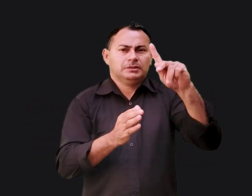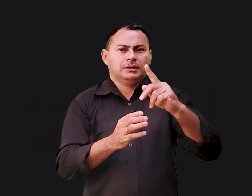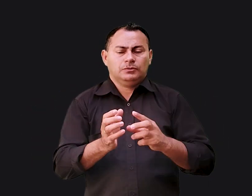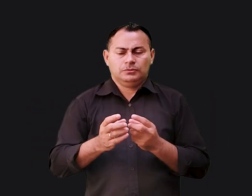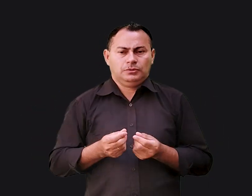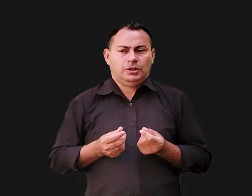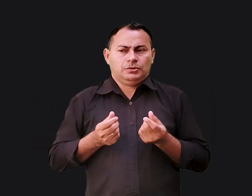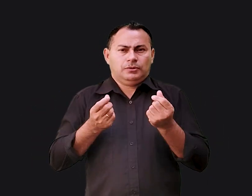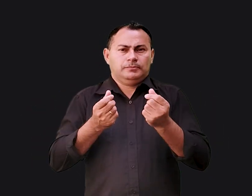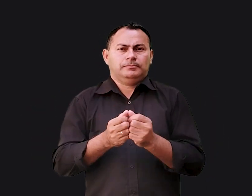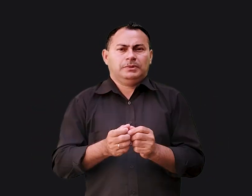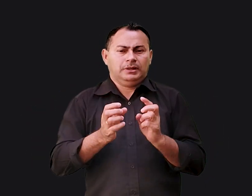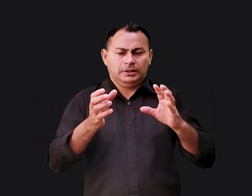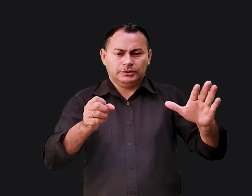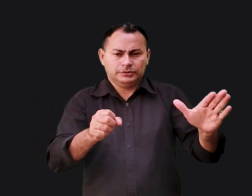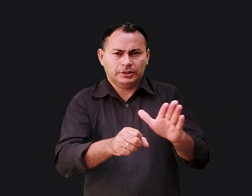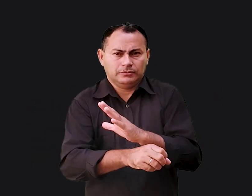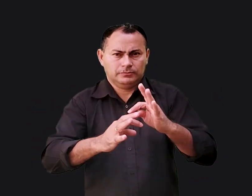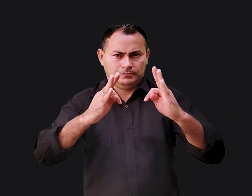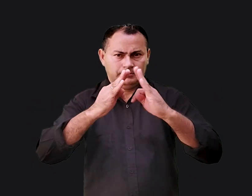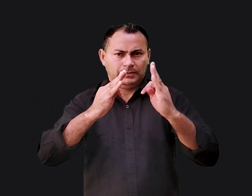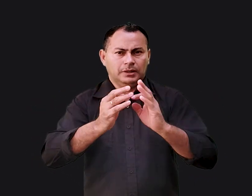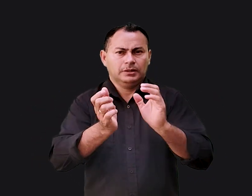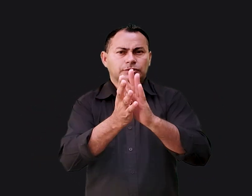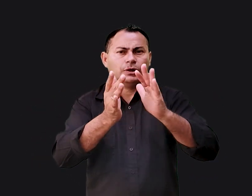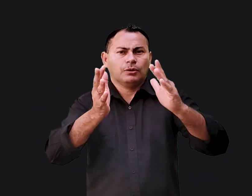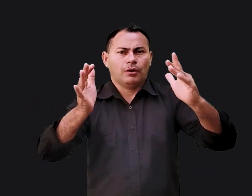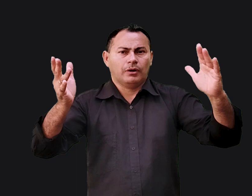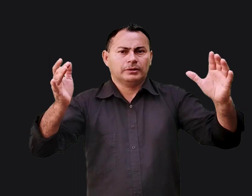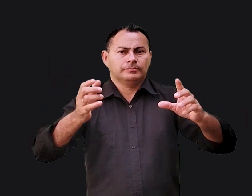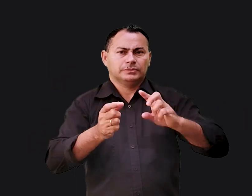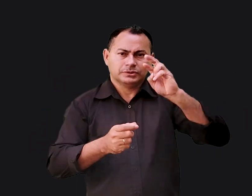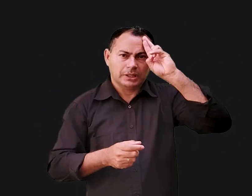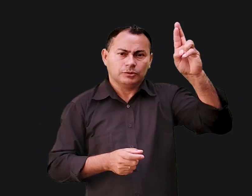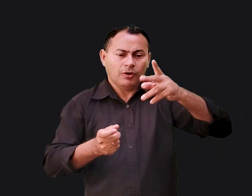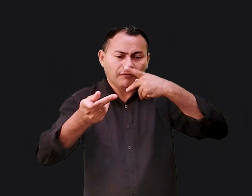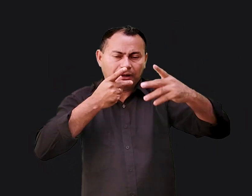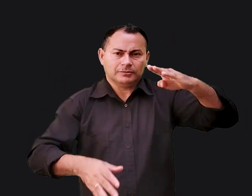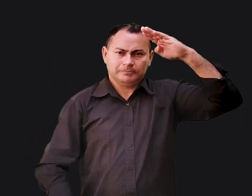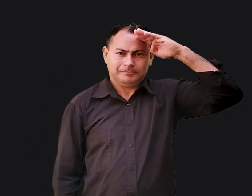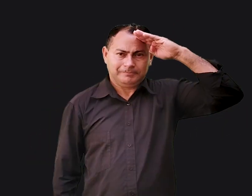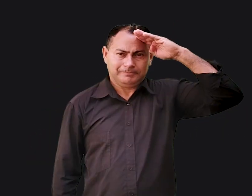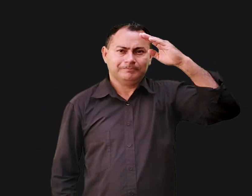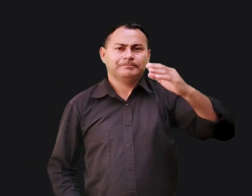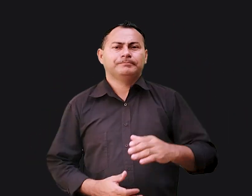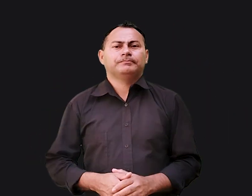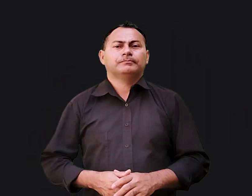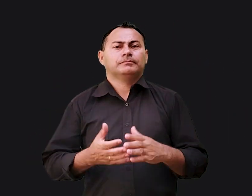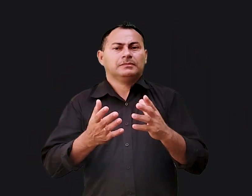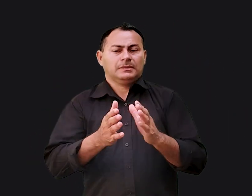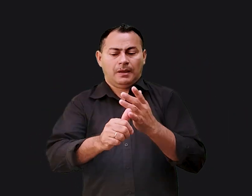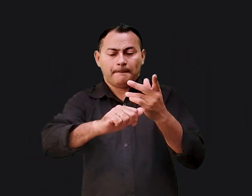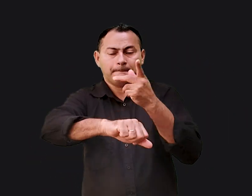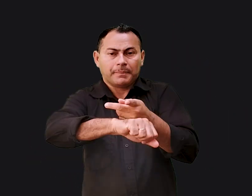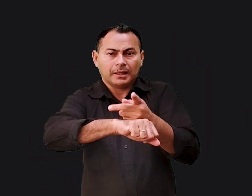seus tesouros, e encherei este templo de glória, diz o Senhor dos Exércitos. Tanto a prata quanto o